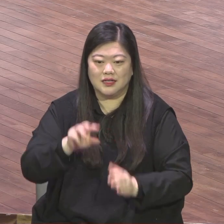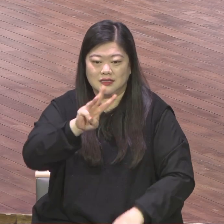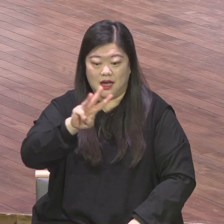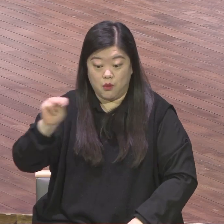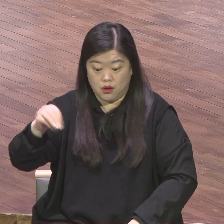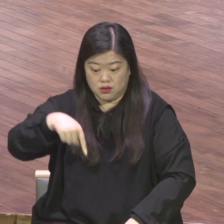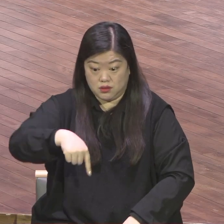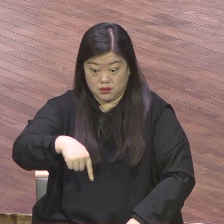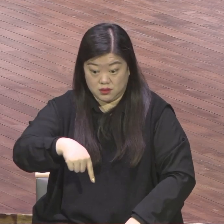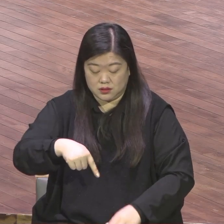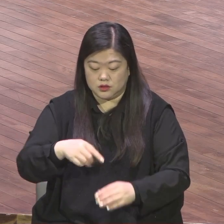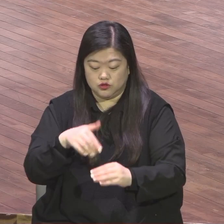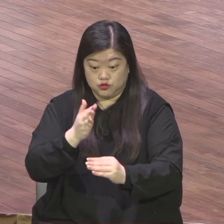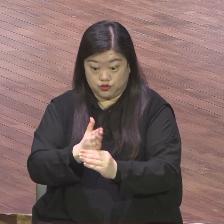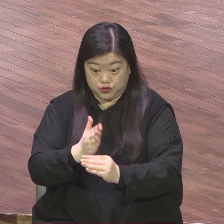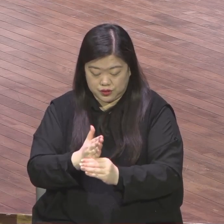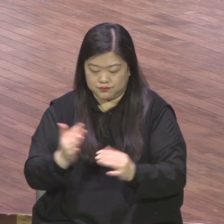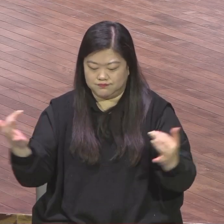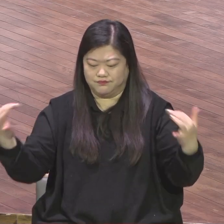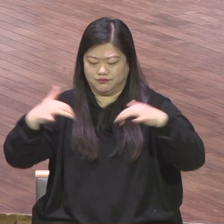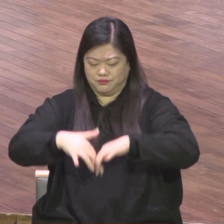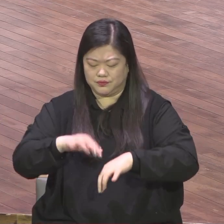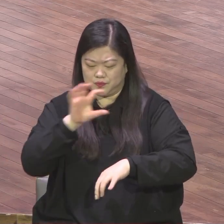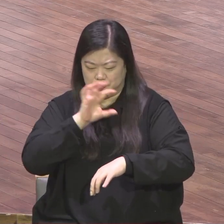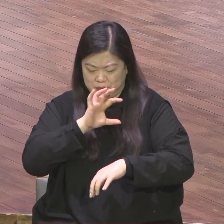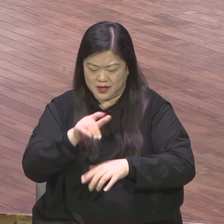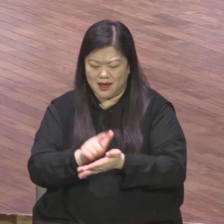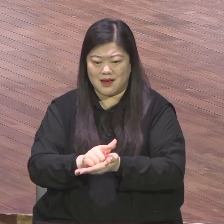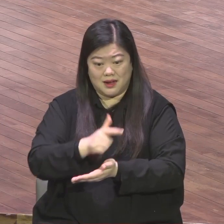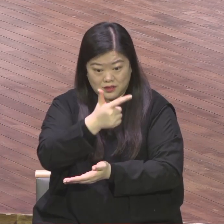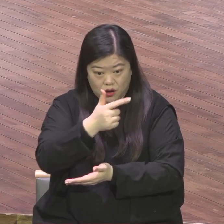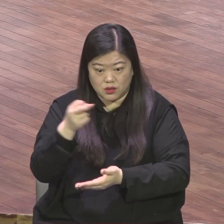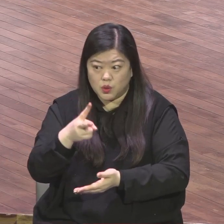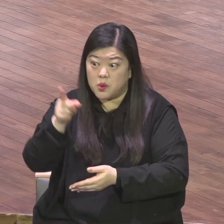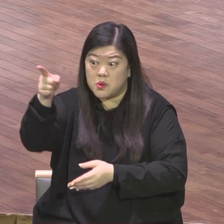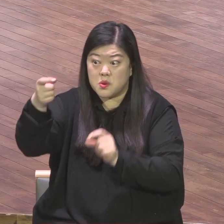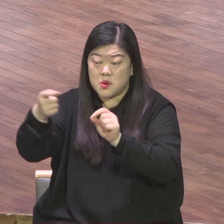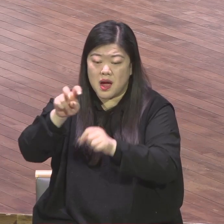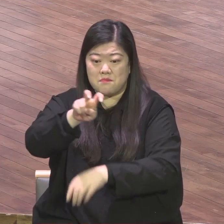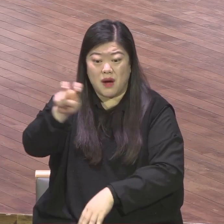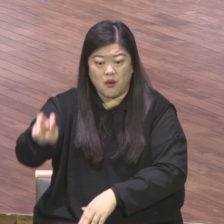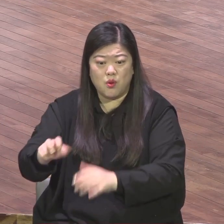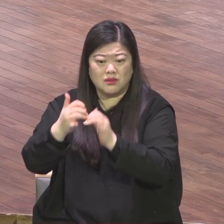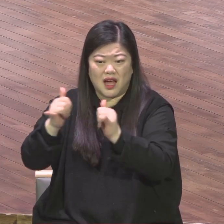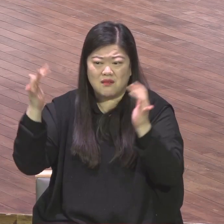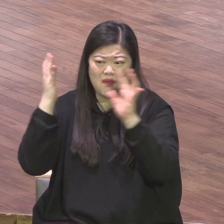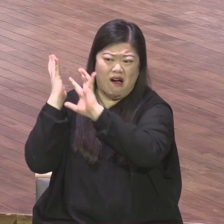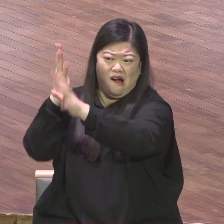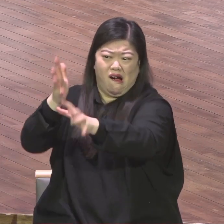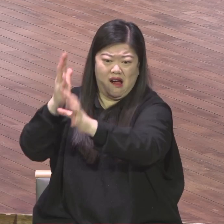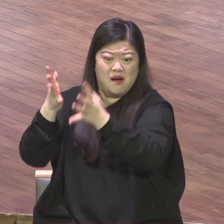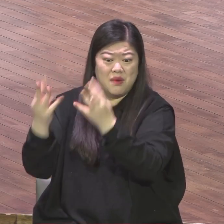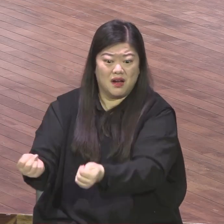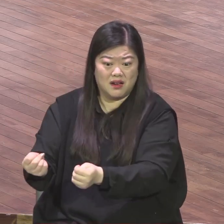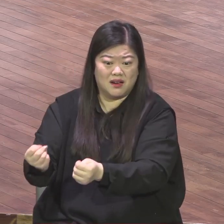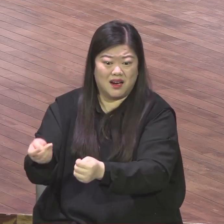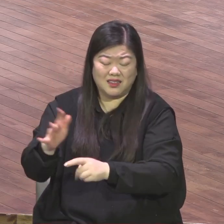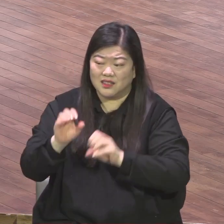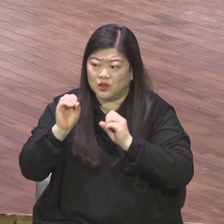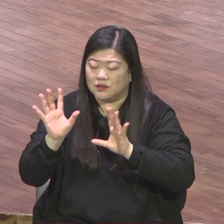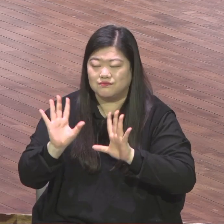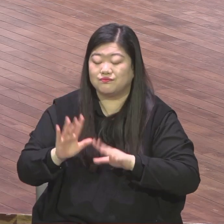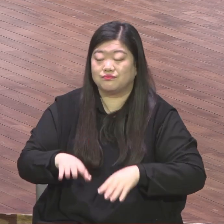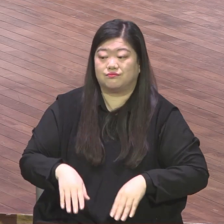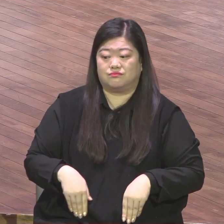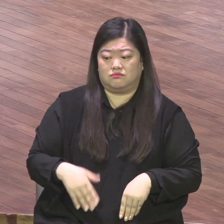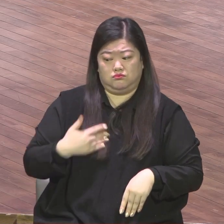플랫폼을 수도권 서울 이 마곡 중심으로 강성에 깔자라고 삼운동하는데 아무 관심 없다. 하나님도